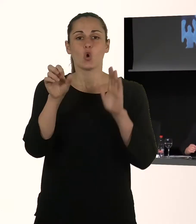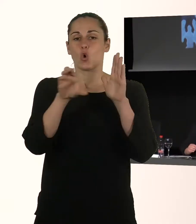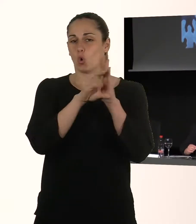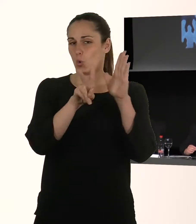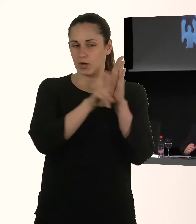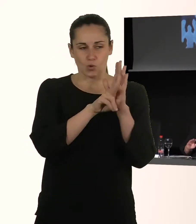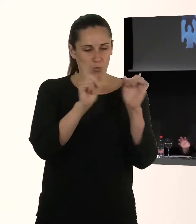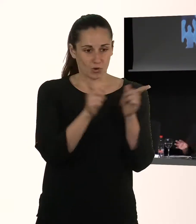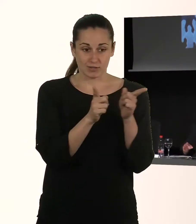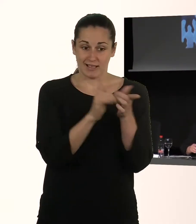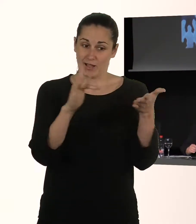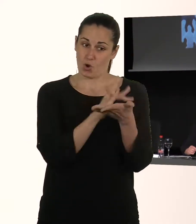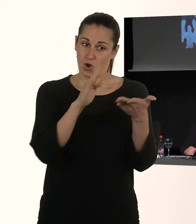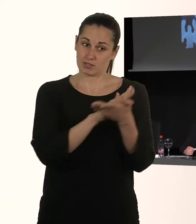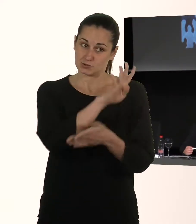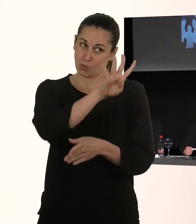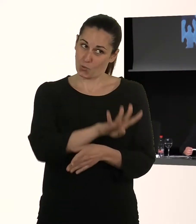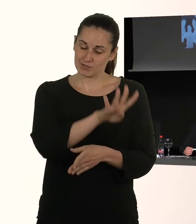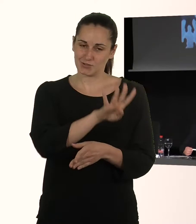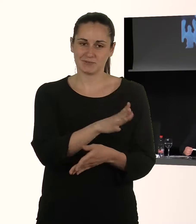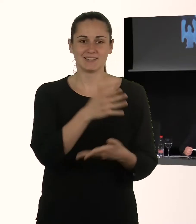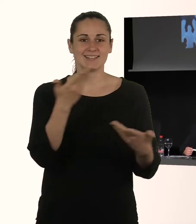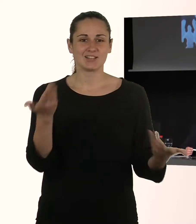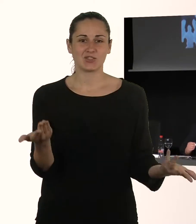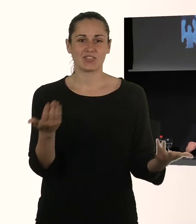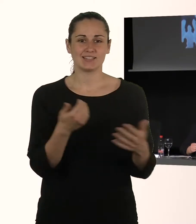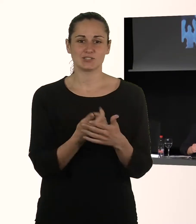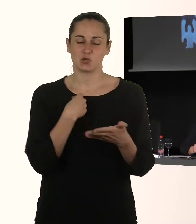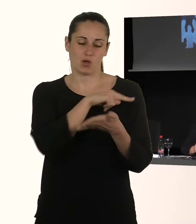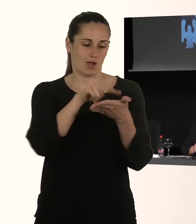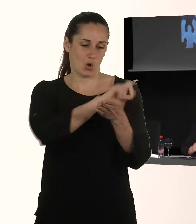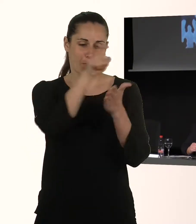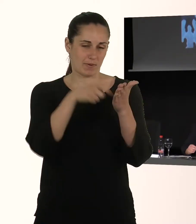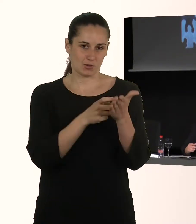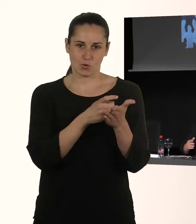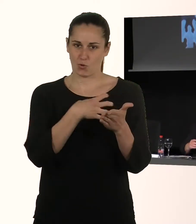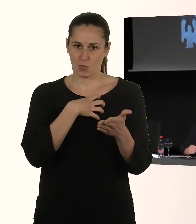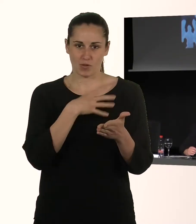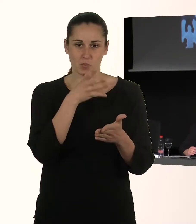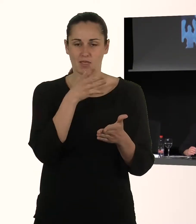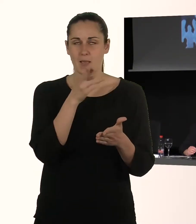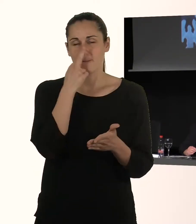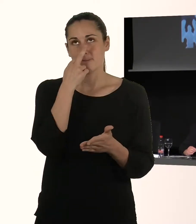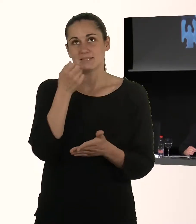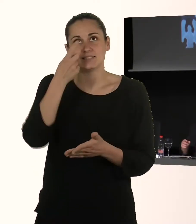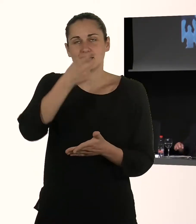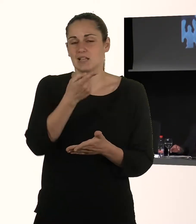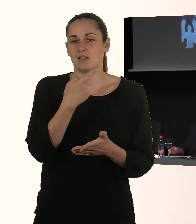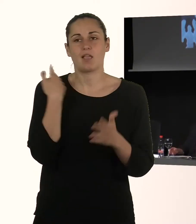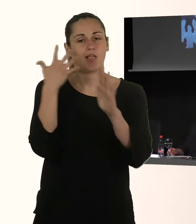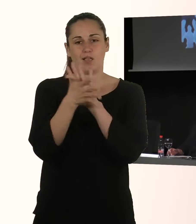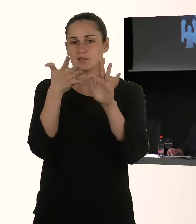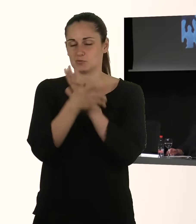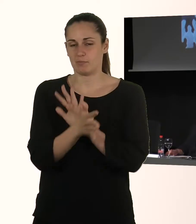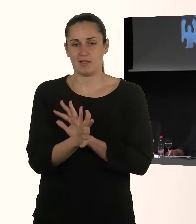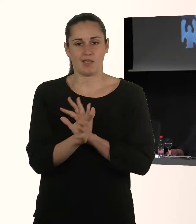de 4 hojas, que no, por supuesto no voy a leer, porque es mucho más interesante que ella misma se los lea. Pero